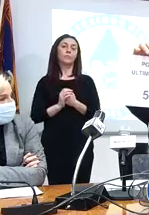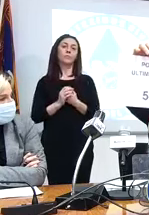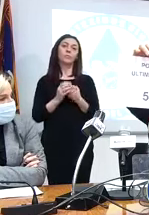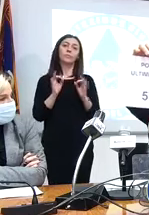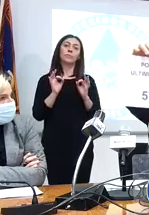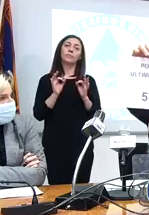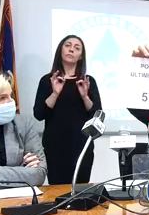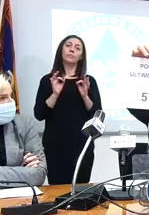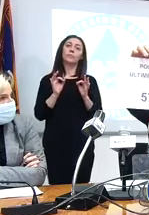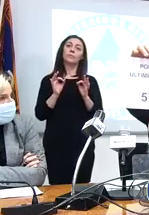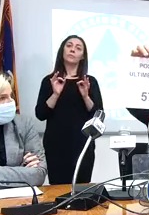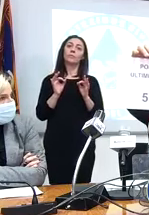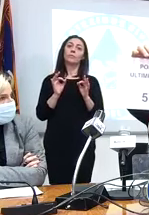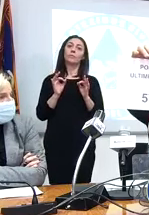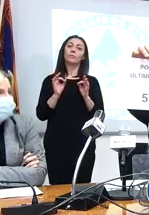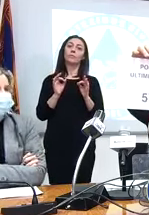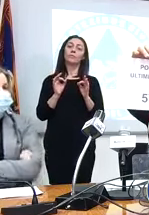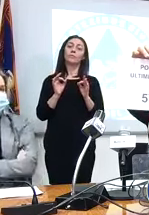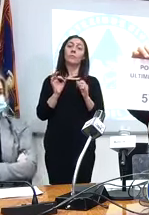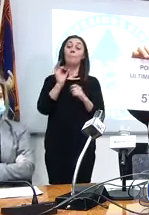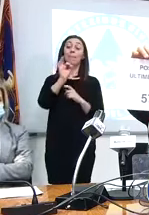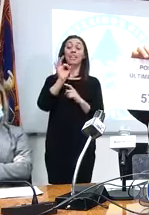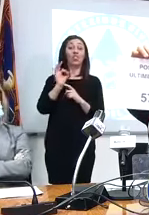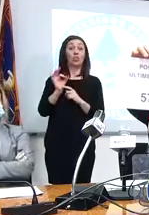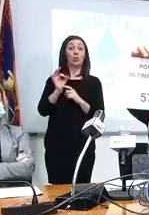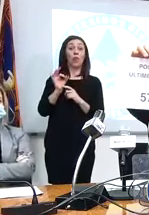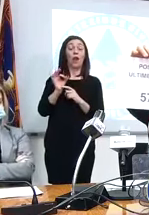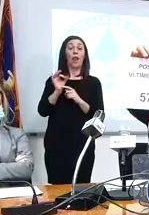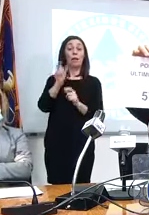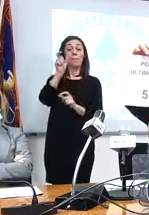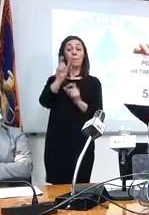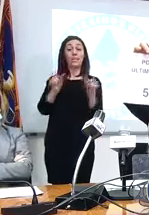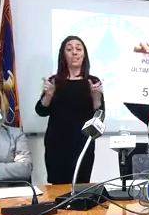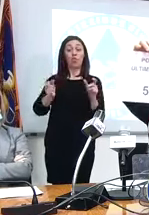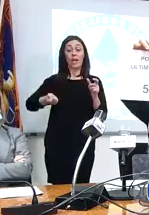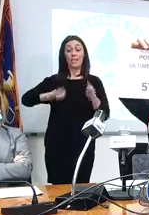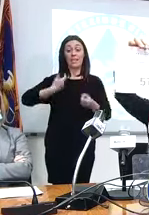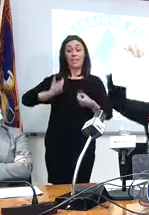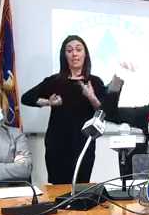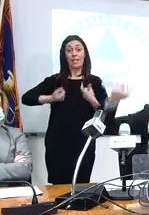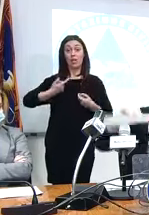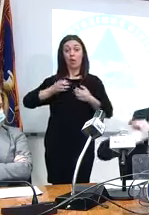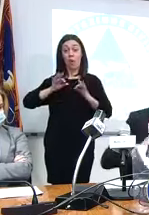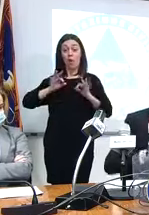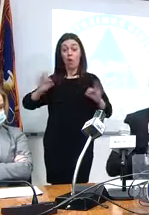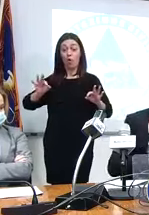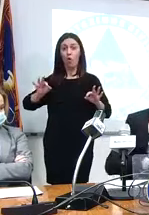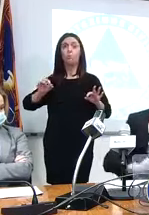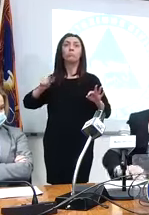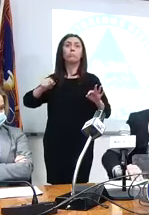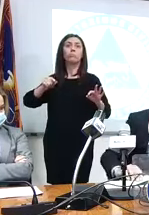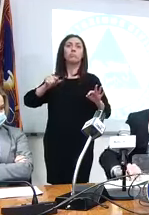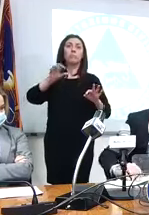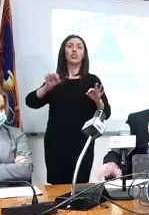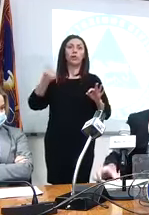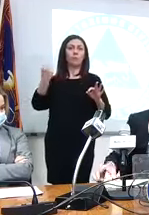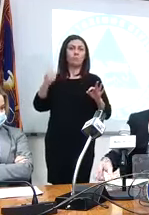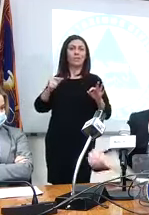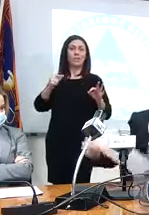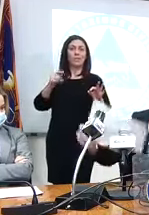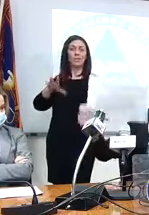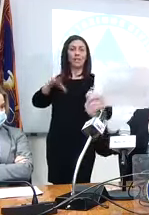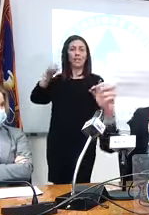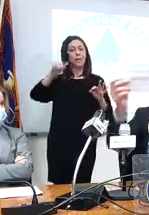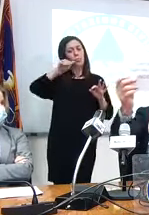meno incidenza degli asintomatici. Poi stiamo anche studiando questo aspetto. E però ecco, per avere il